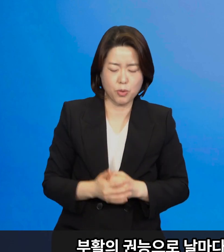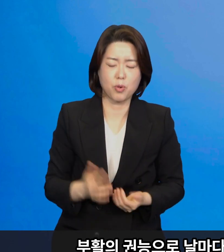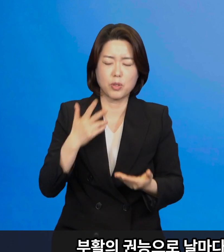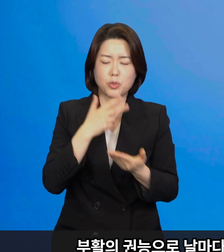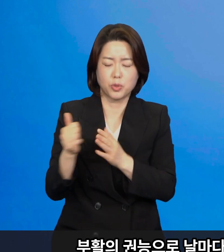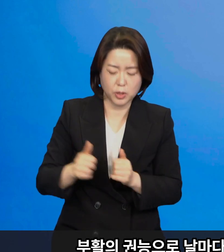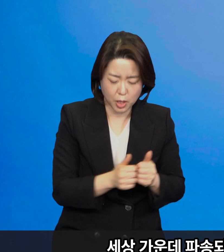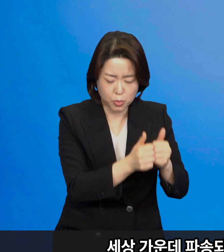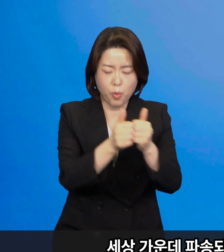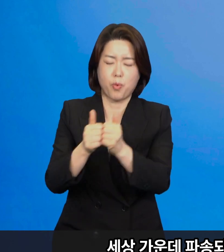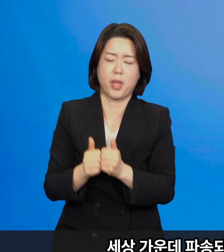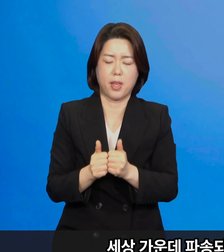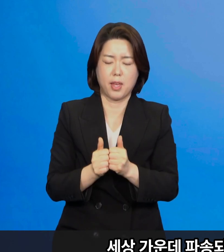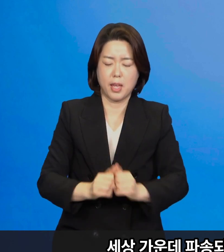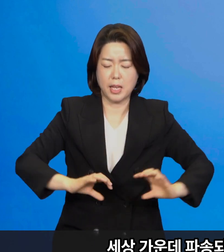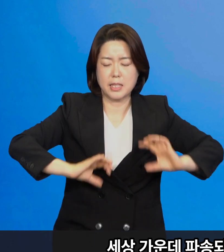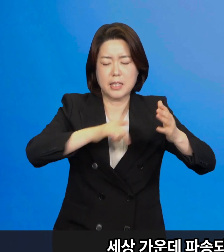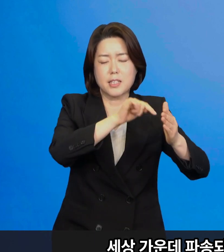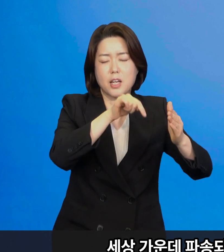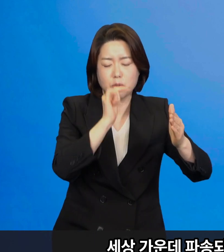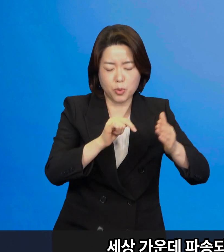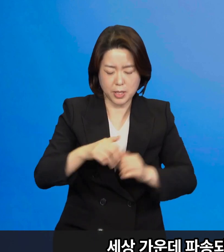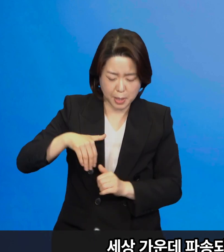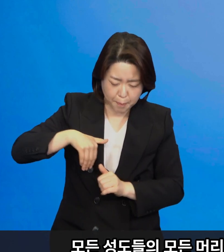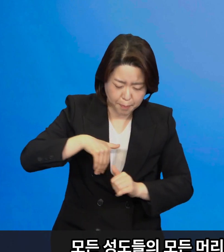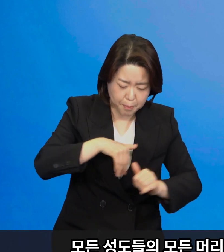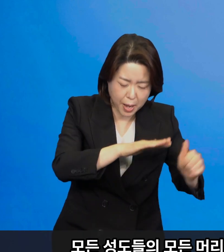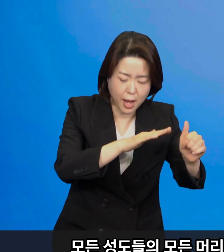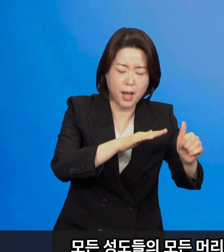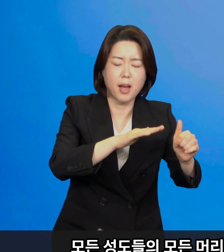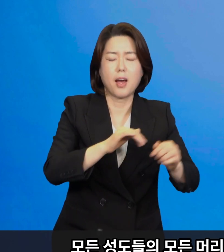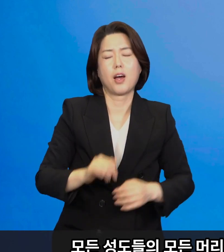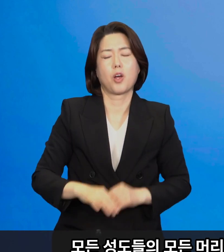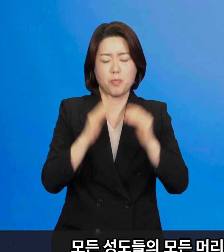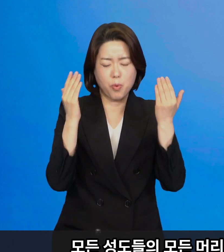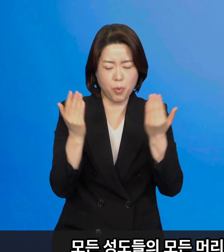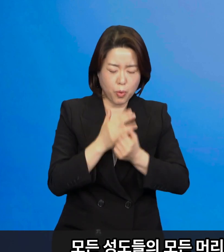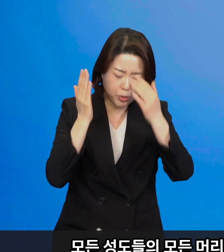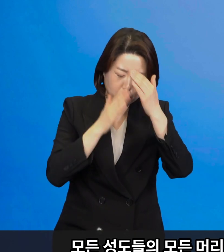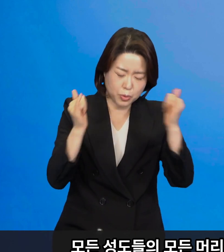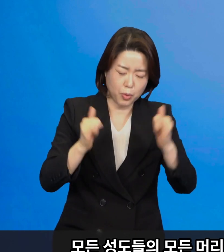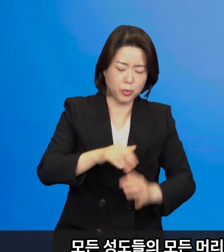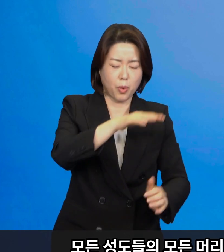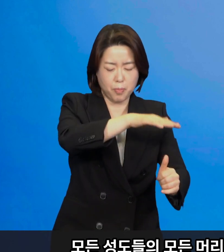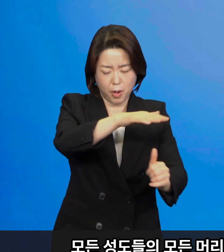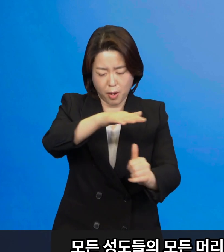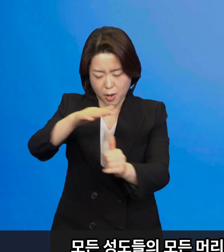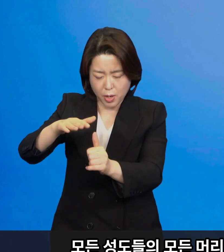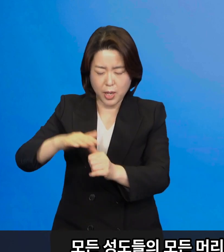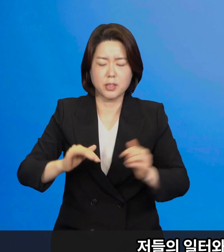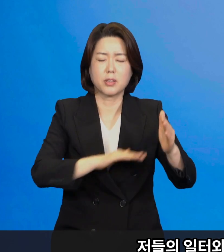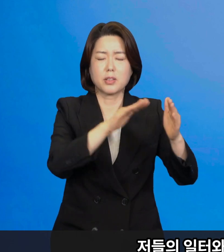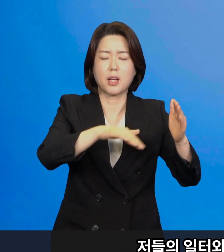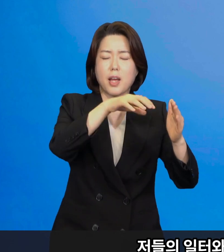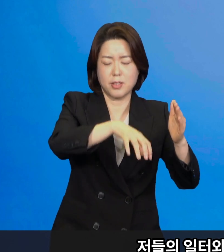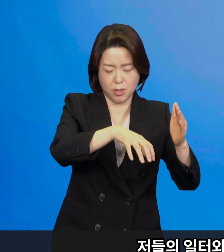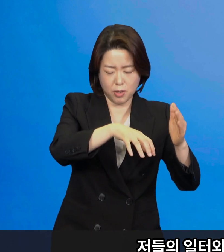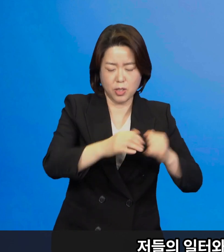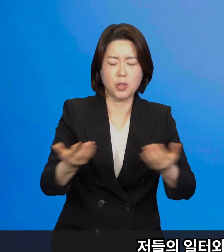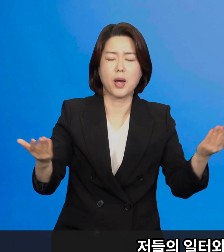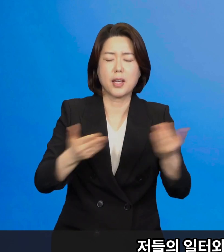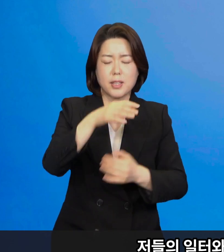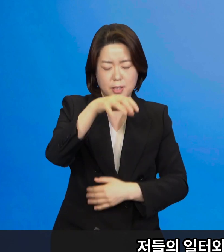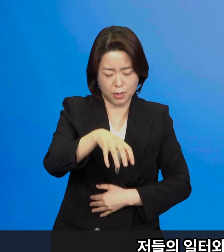주님과 동행하며 세상 가운데 파송되어 나아가는 사랑하는 모든 성도들의 모든 머리 위에, 저들의 가정 위에, 저들의